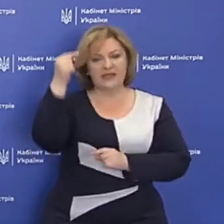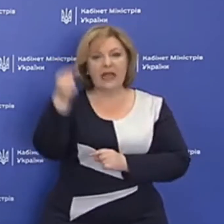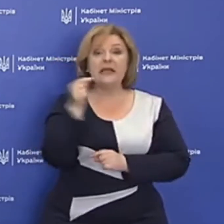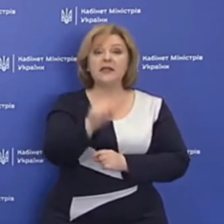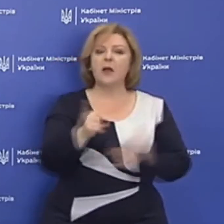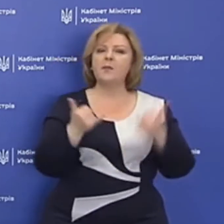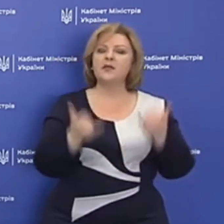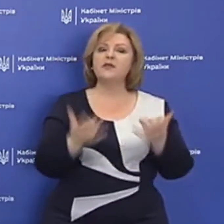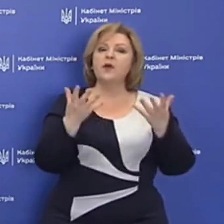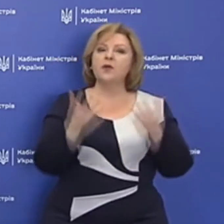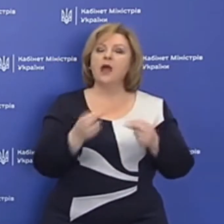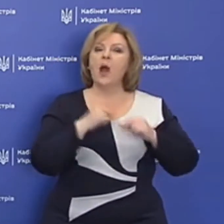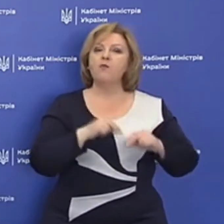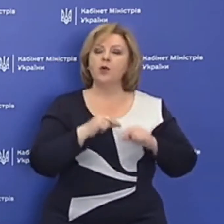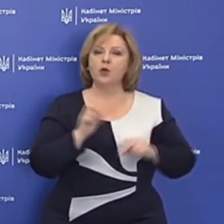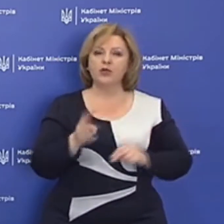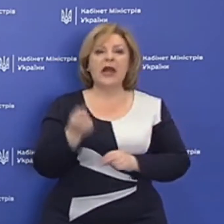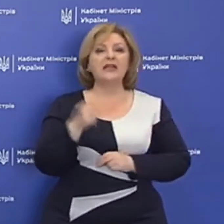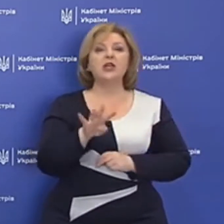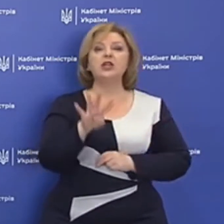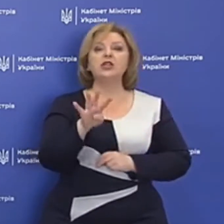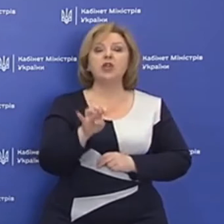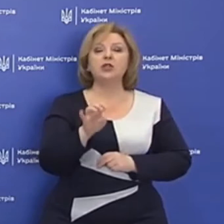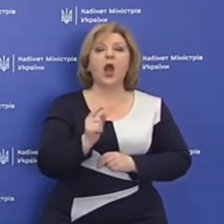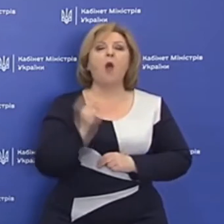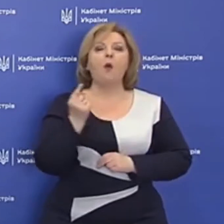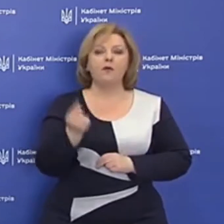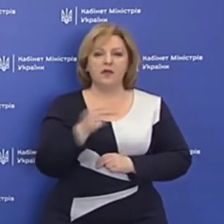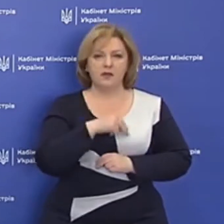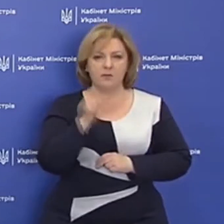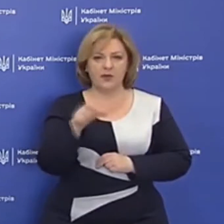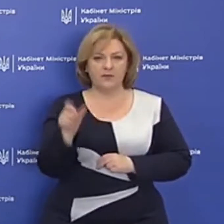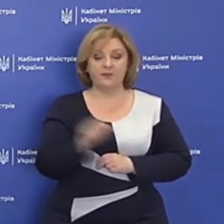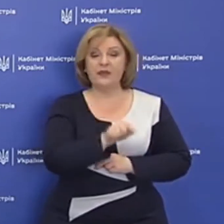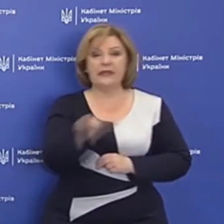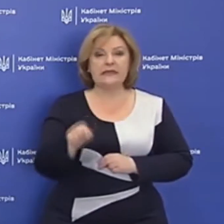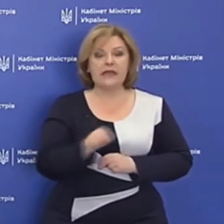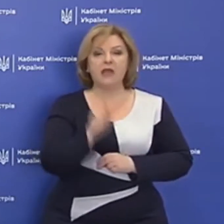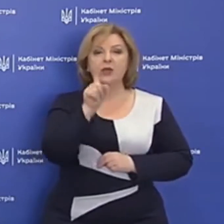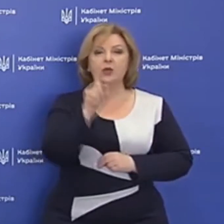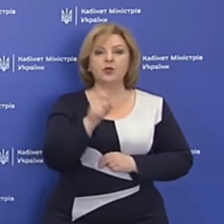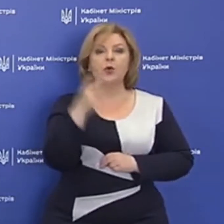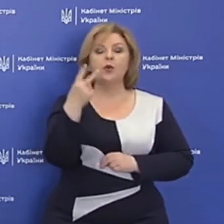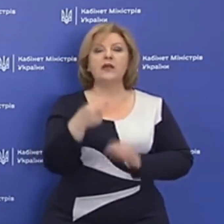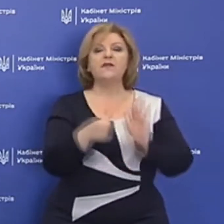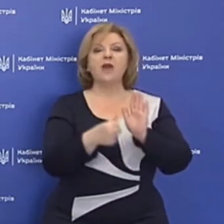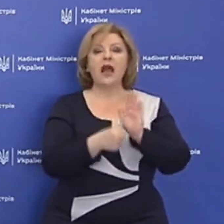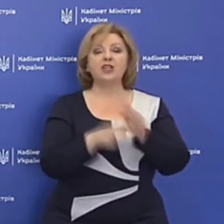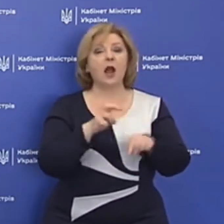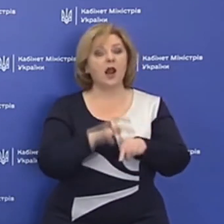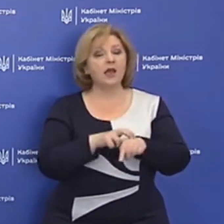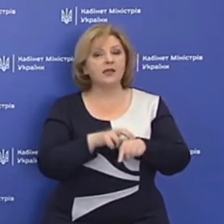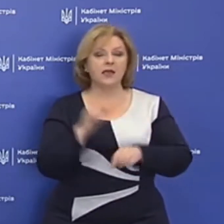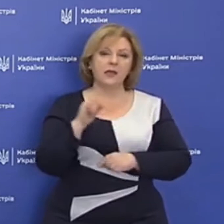там на сьогоднішній день працює 1401 працівник, з яких 126 лікарів